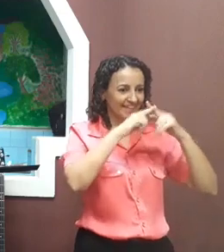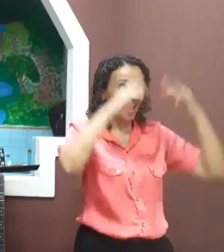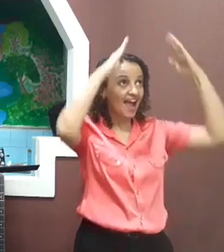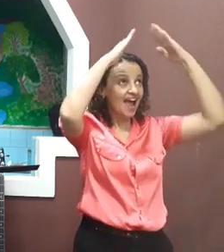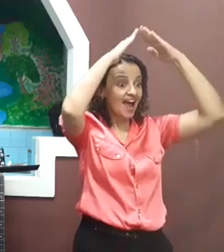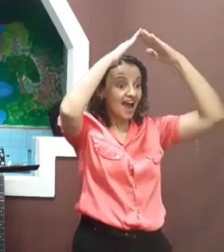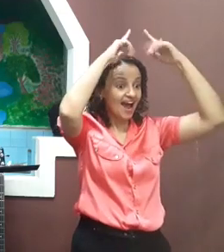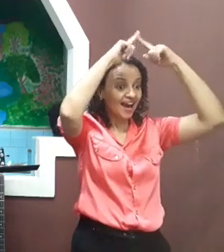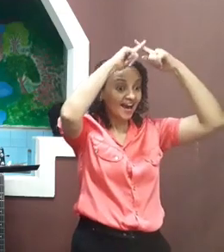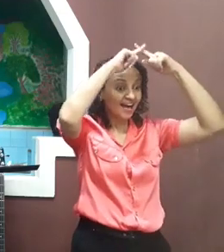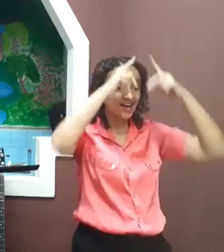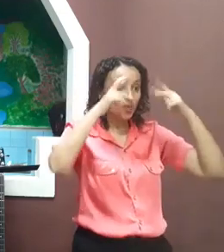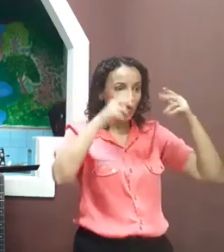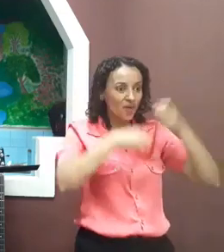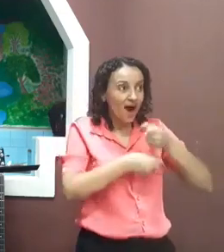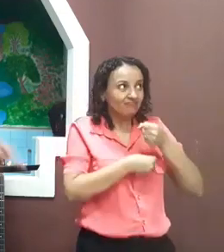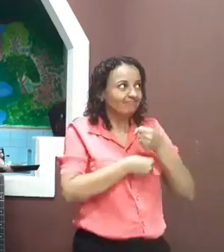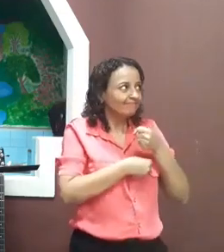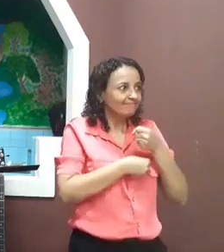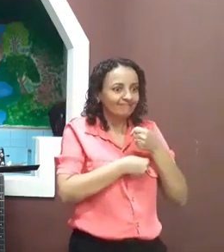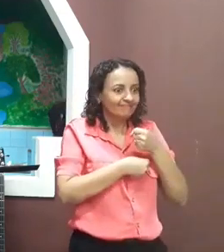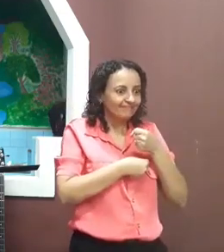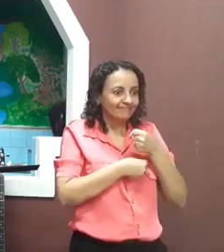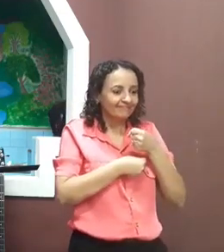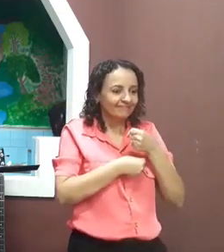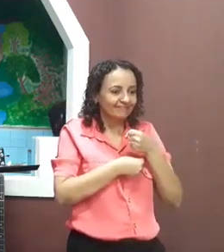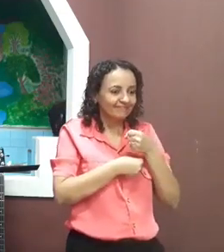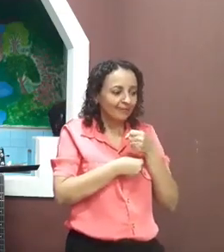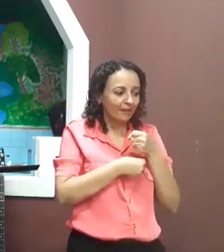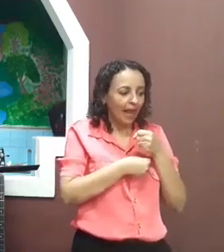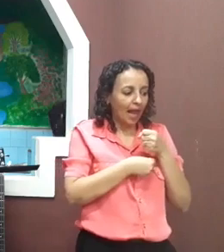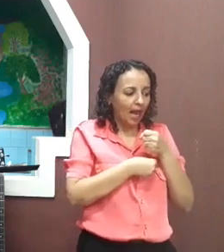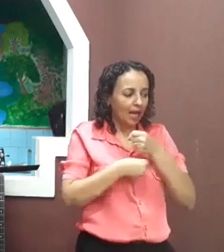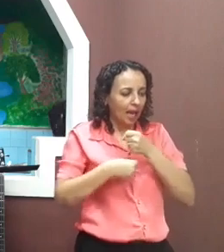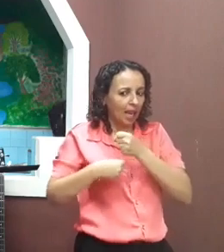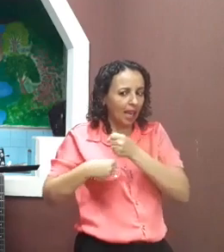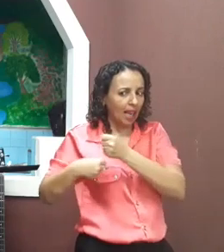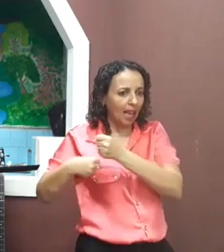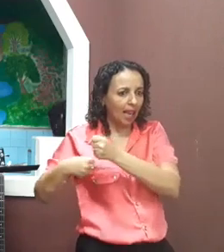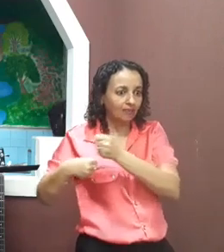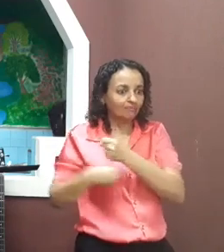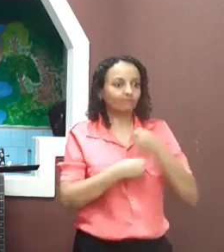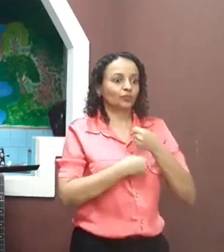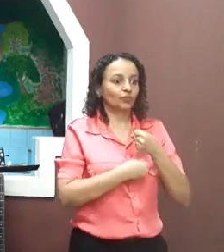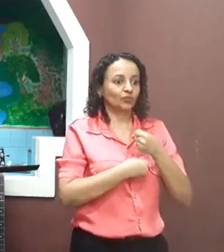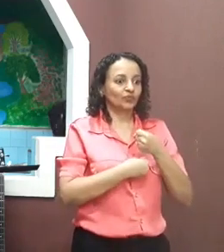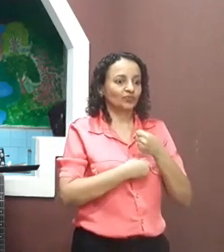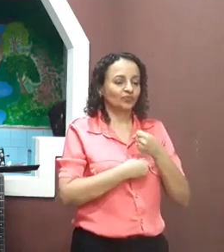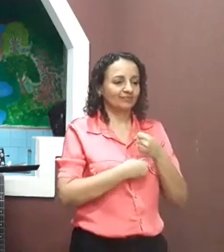Por quê, pastor? Fique com um pé lá e outro pé cá, que o tempo vai ensinar você.